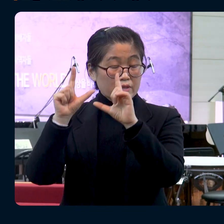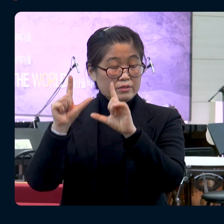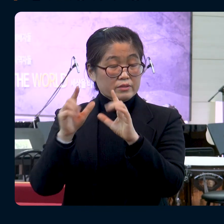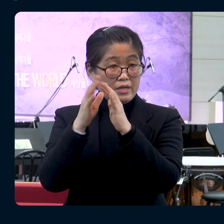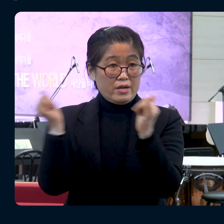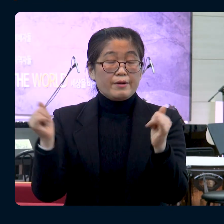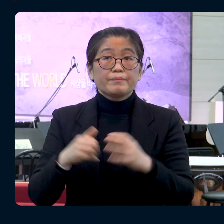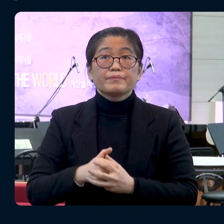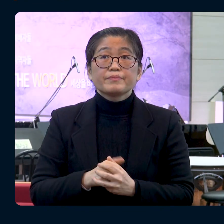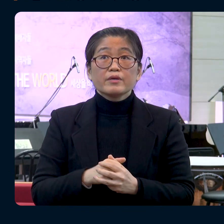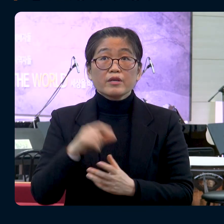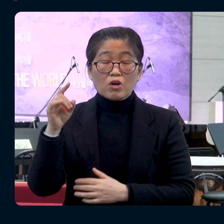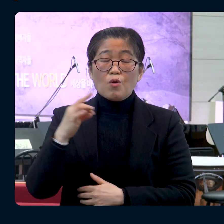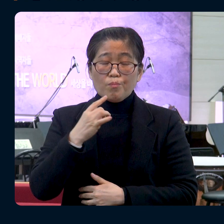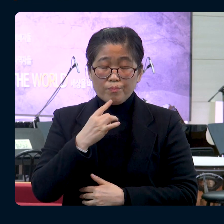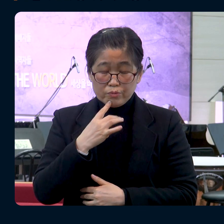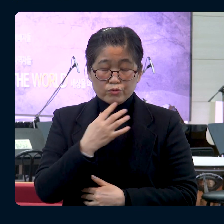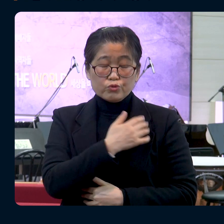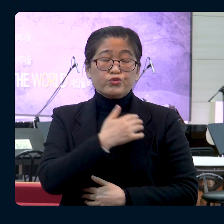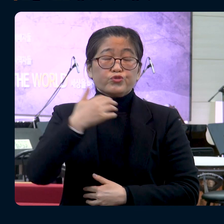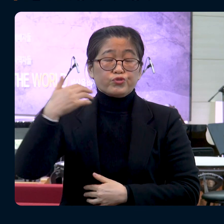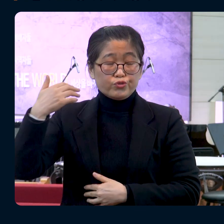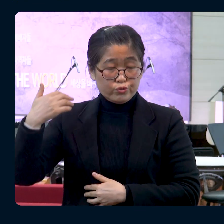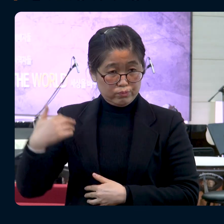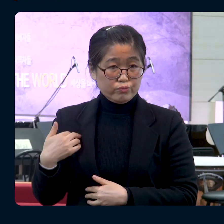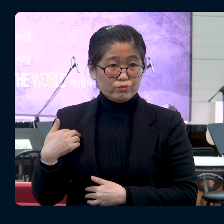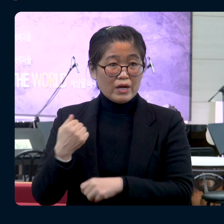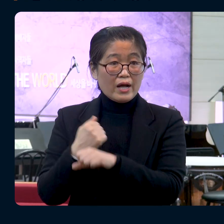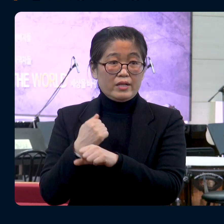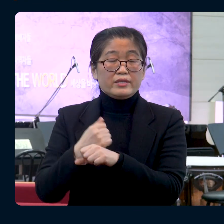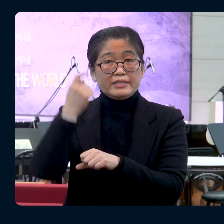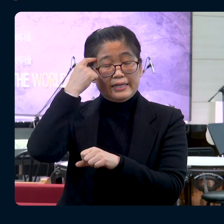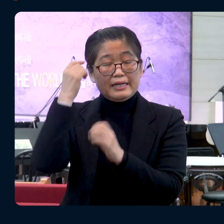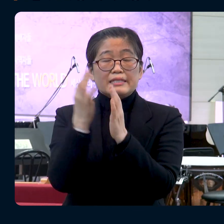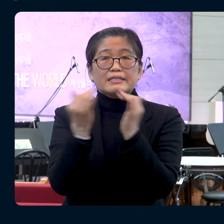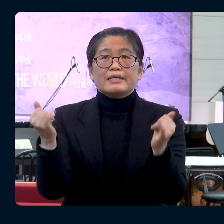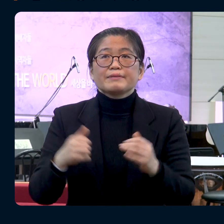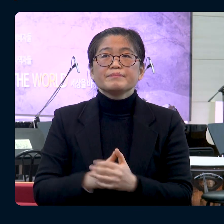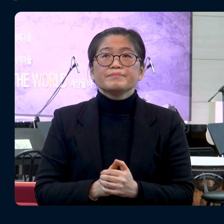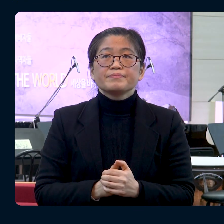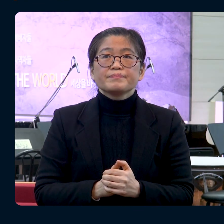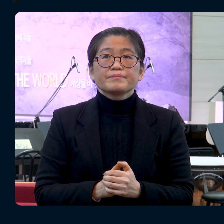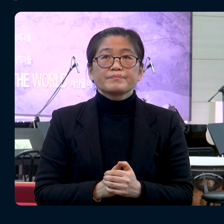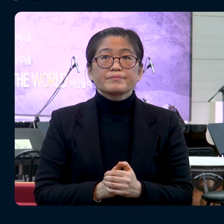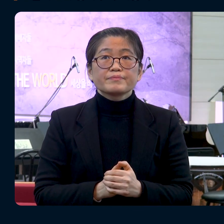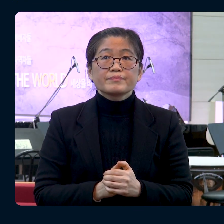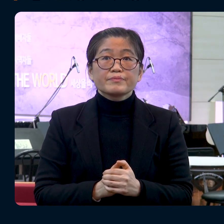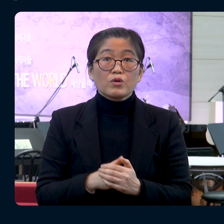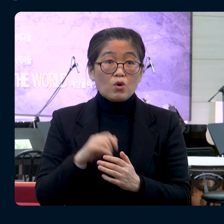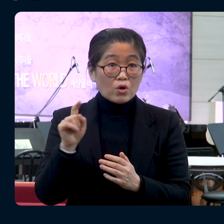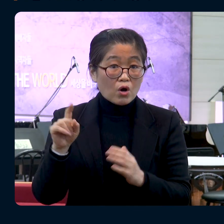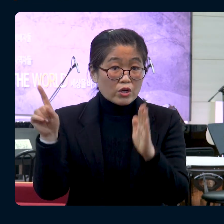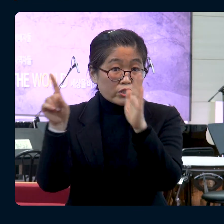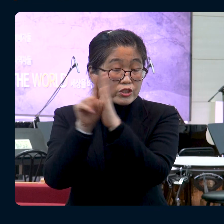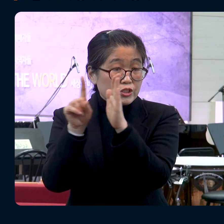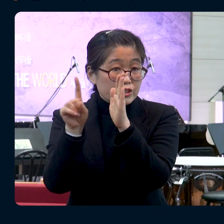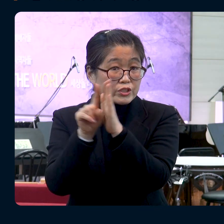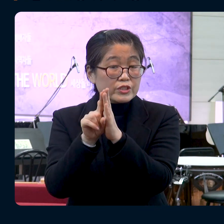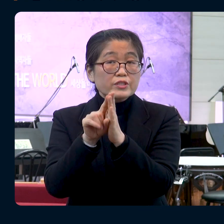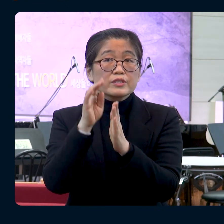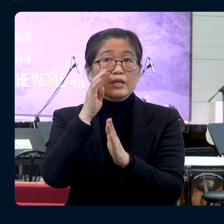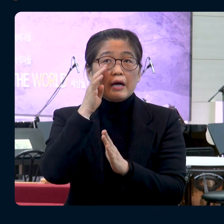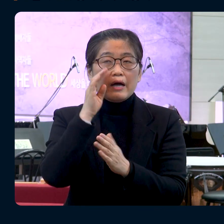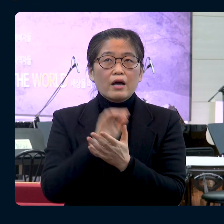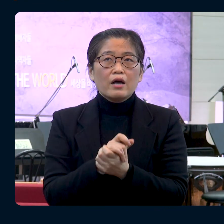것, 그것으로 충분한 것, 그것으로 진짜 행복한 것, 이거 진짜 신앙생활 아니냐 그 말이에요. 사실